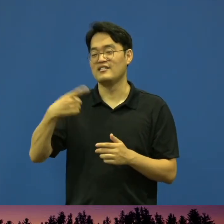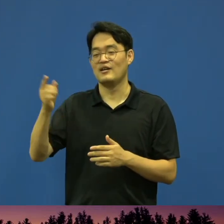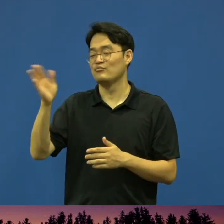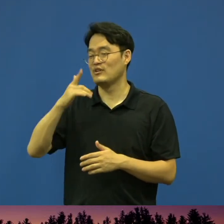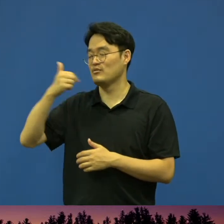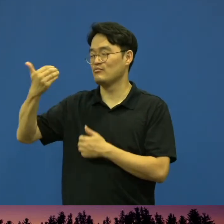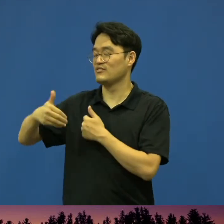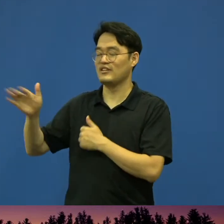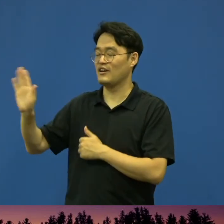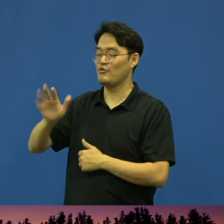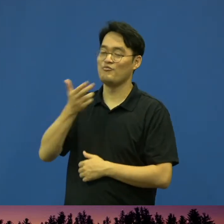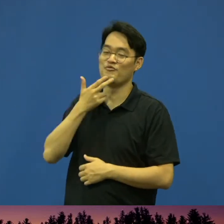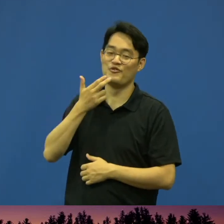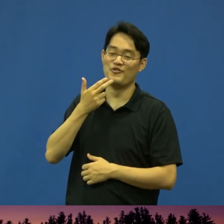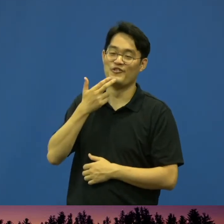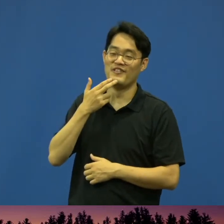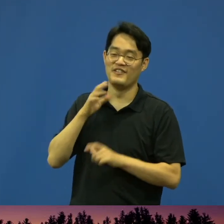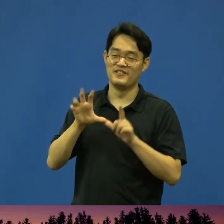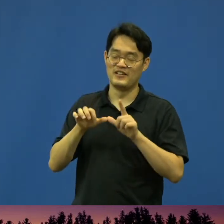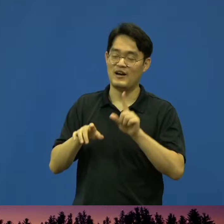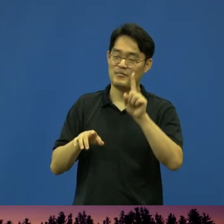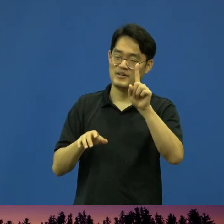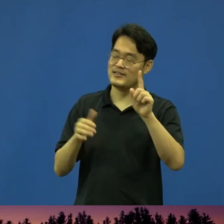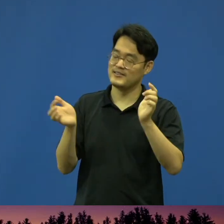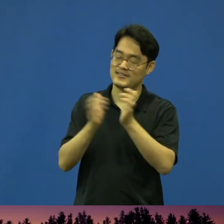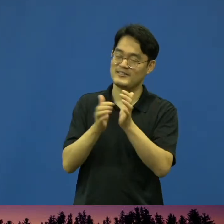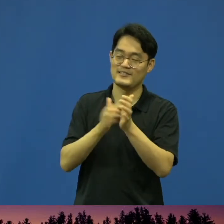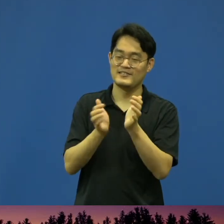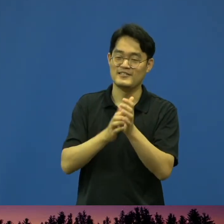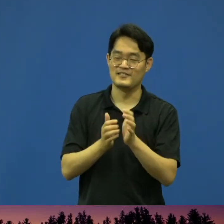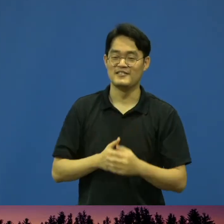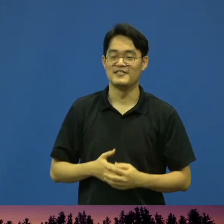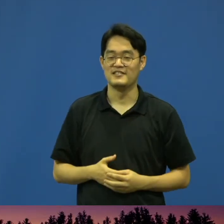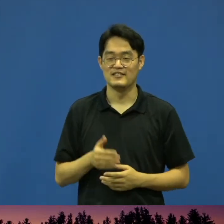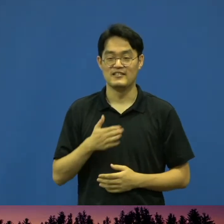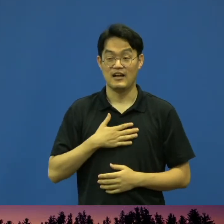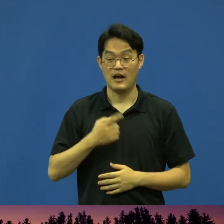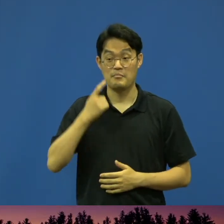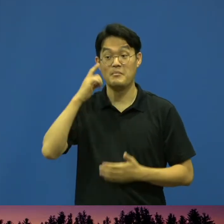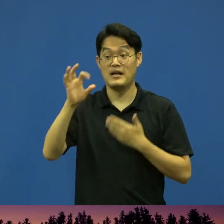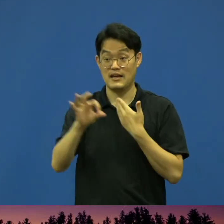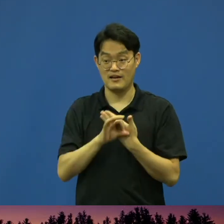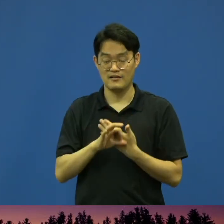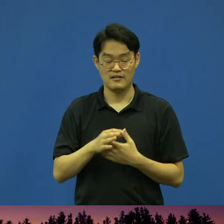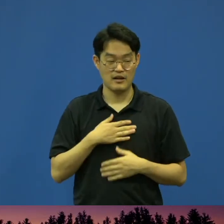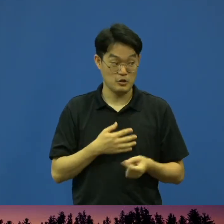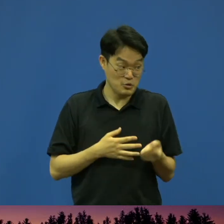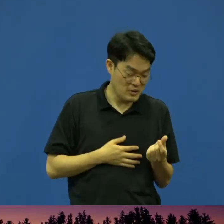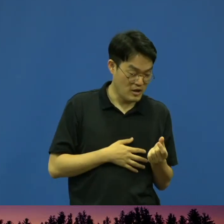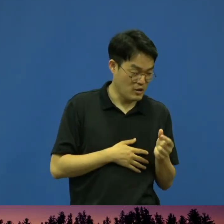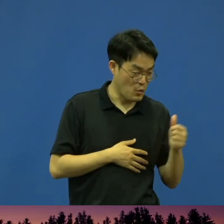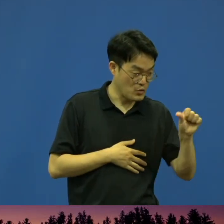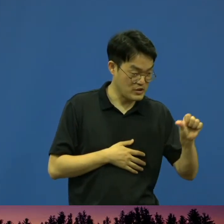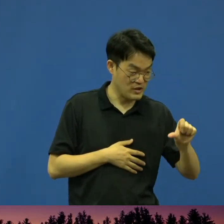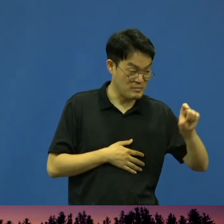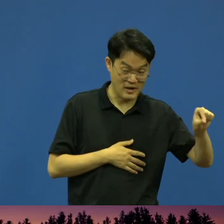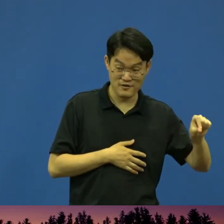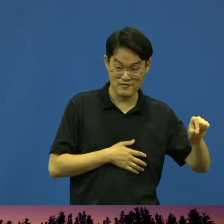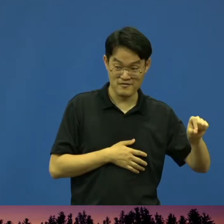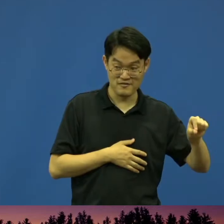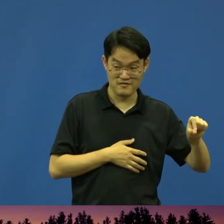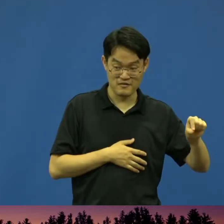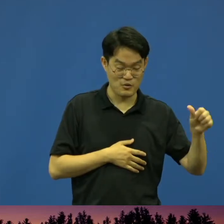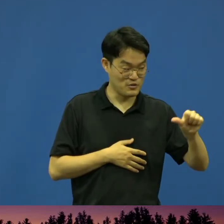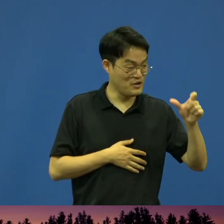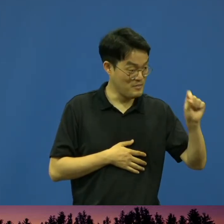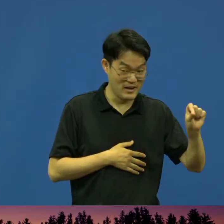있습니다. 만약 그때 제가 로또를 사서 그게 작은 금액이라도 당첨이 되었다면 그것이 우리 가정의